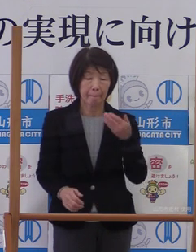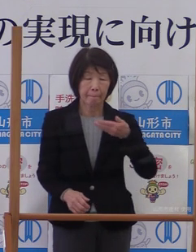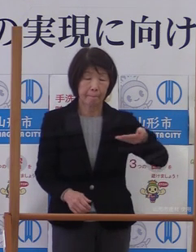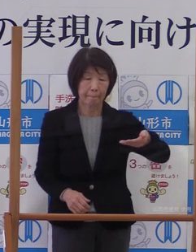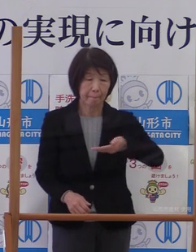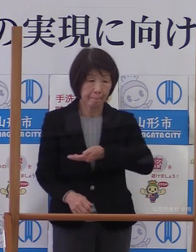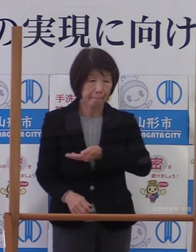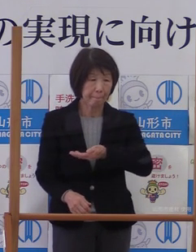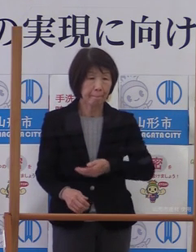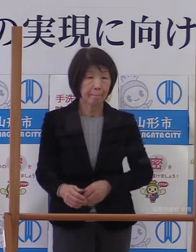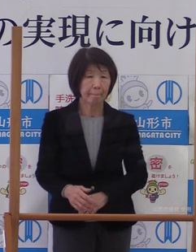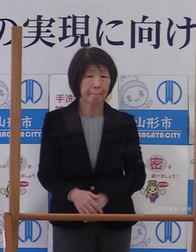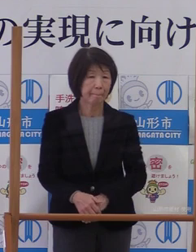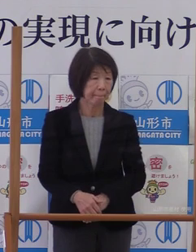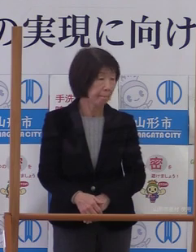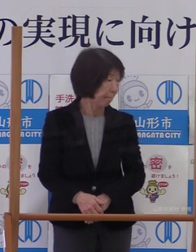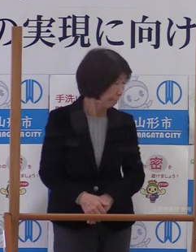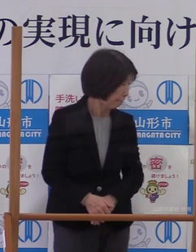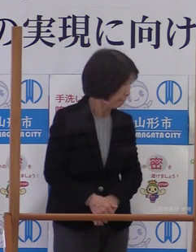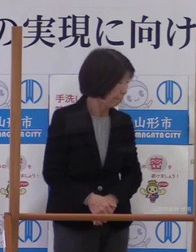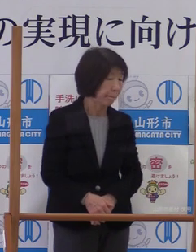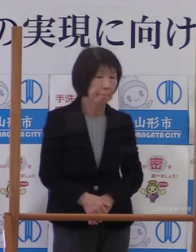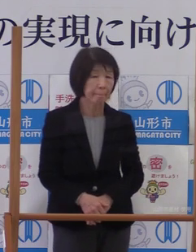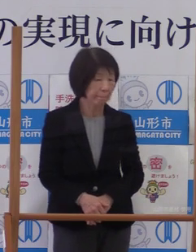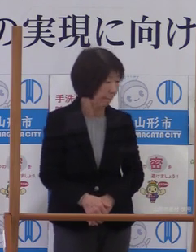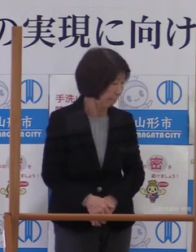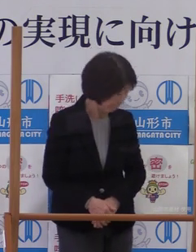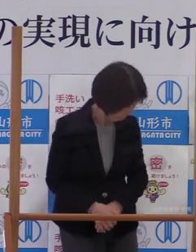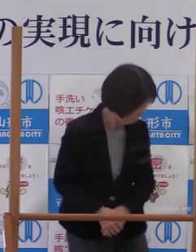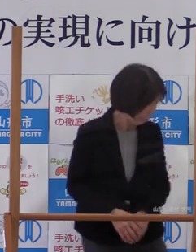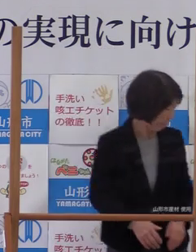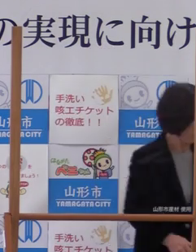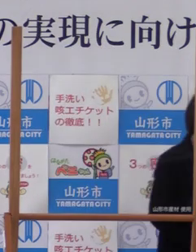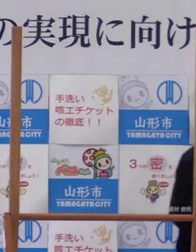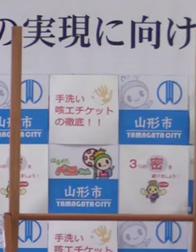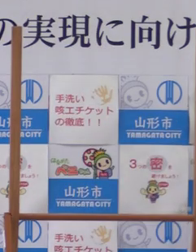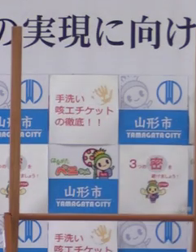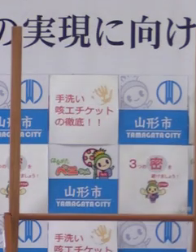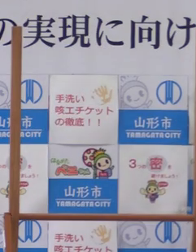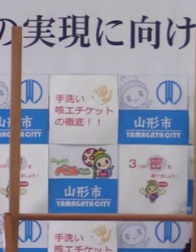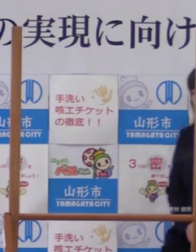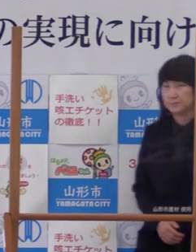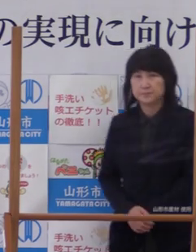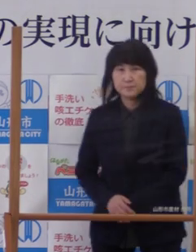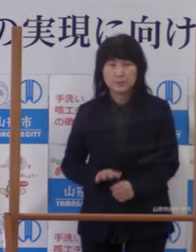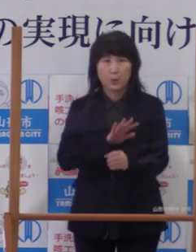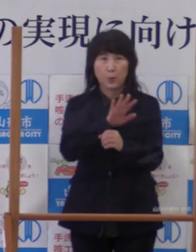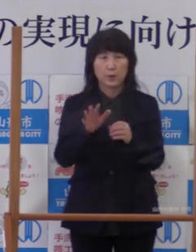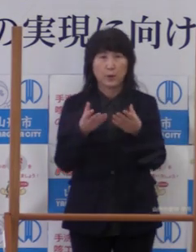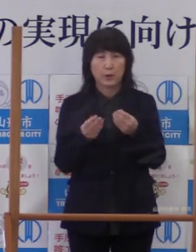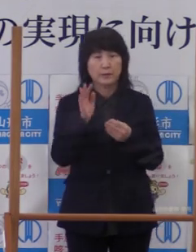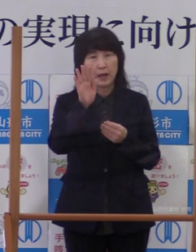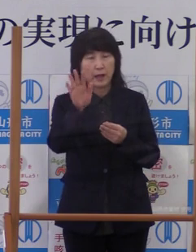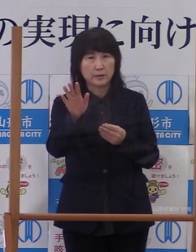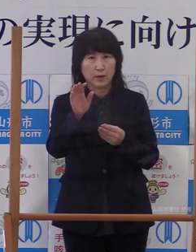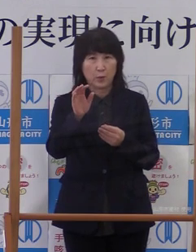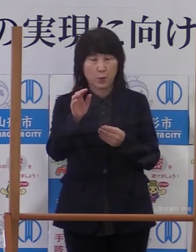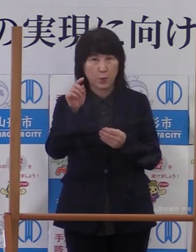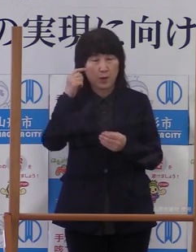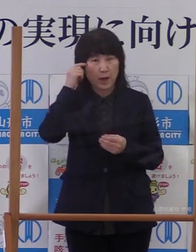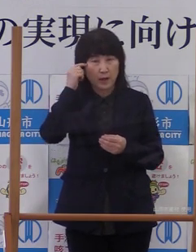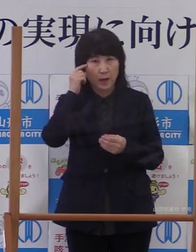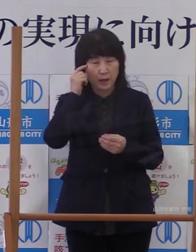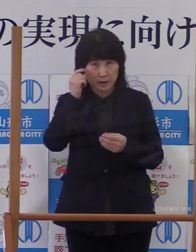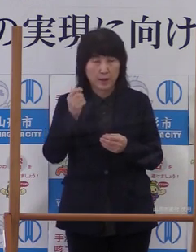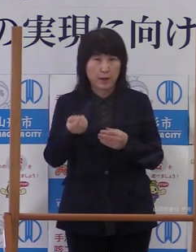すみません、キャプテン失礼します。朝日新聞の町田と申します。今回、アフターコロナを見据えたその予算編成だということでしたけれども、改めて市長として